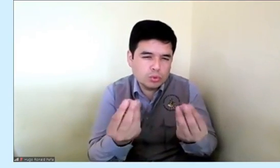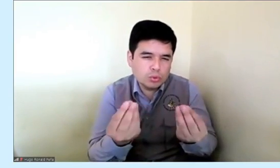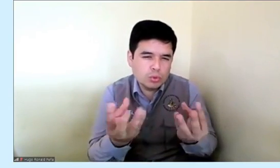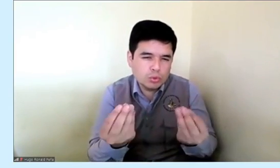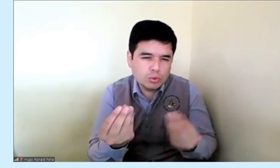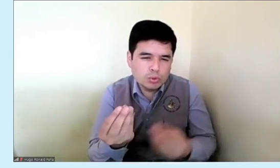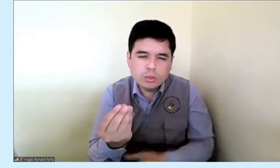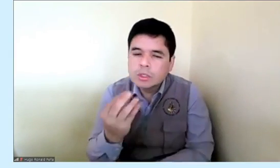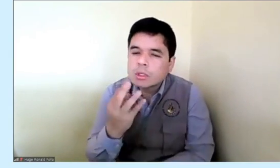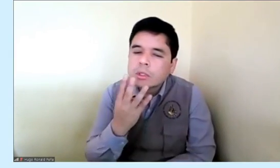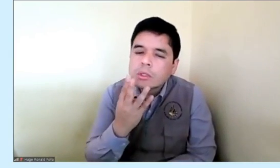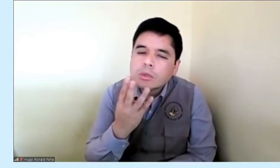Tiene muchos